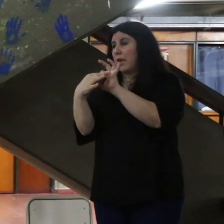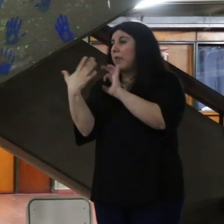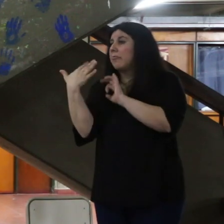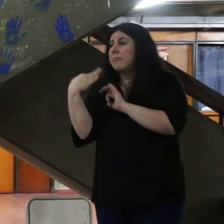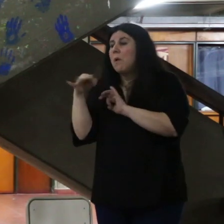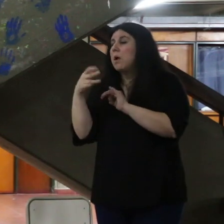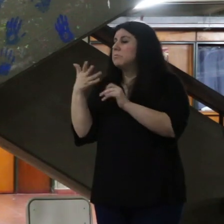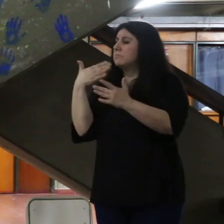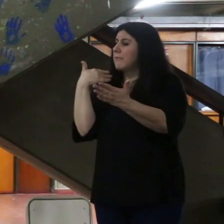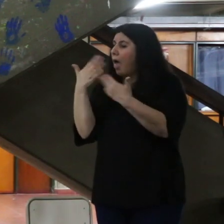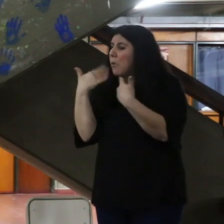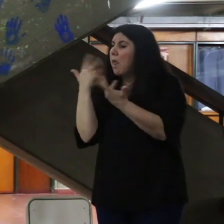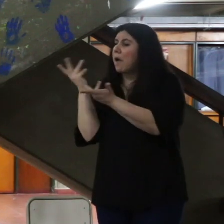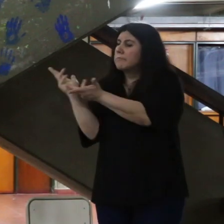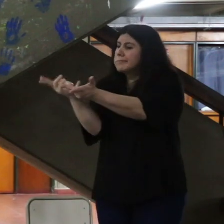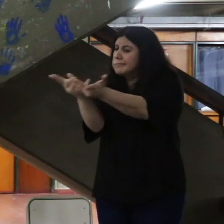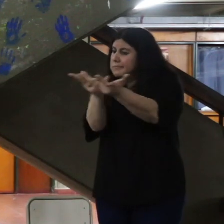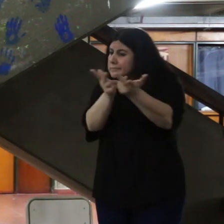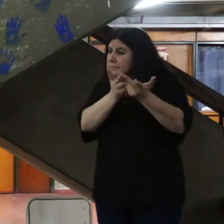la palabra.